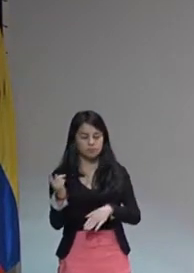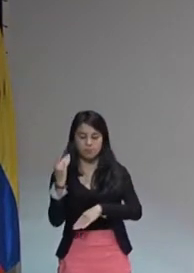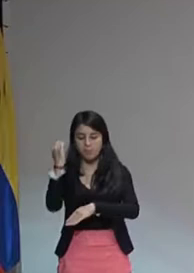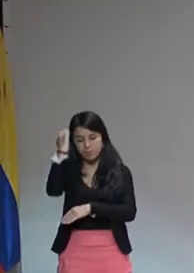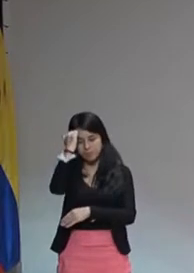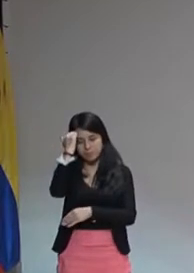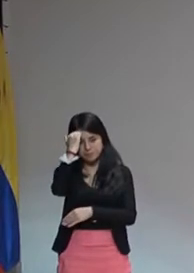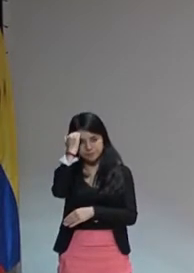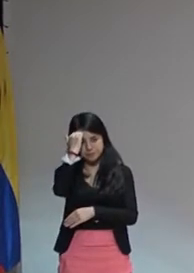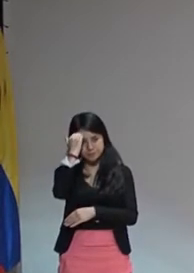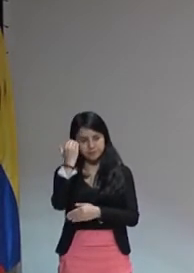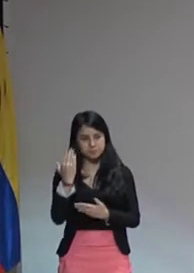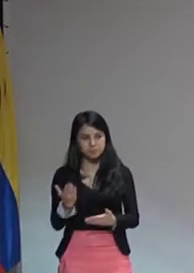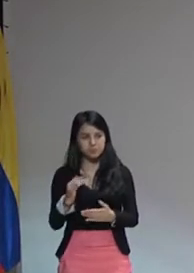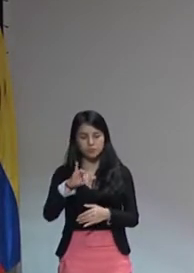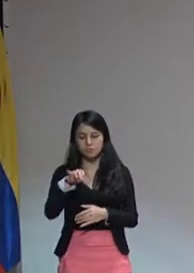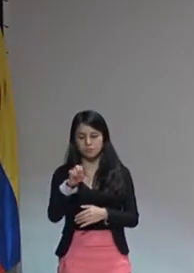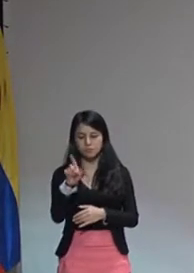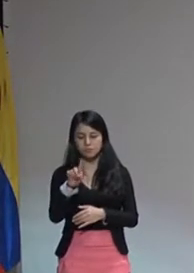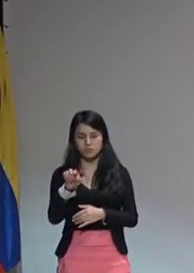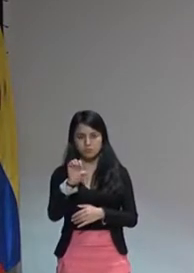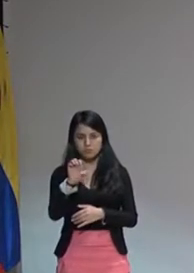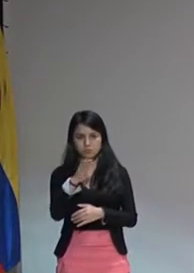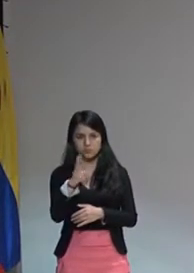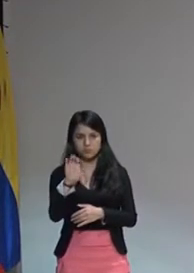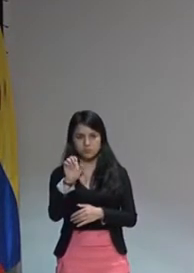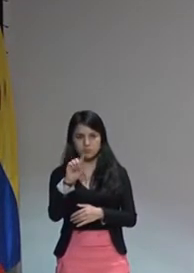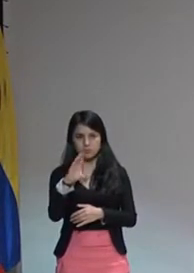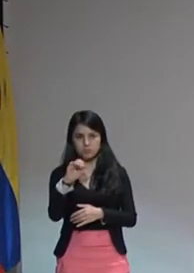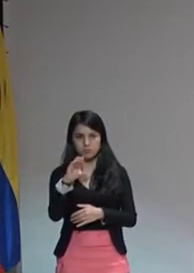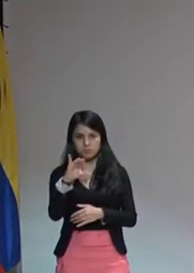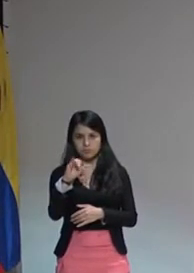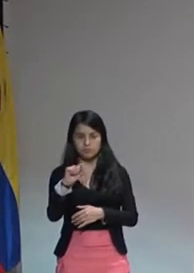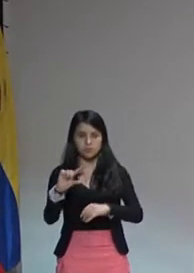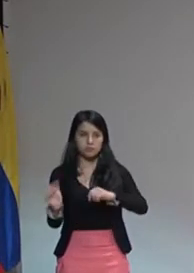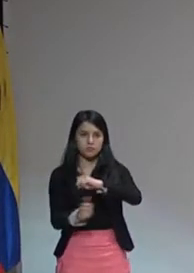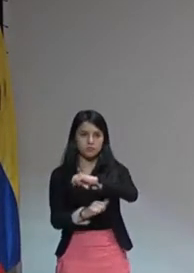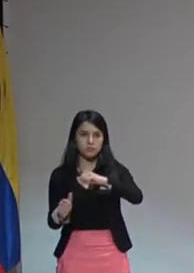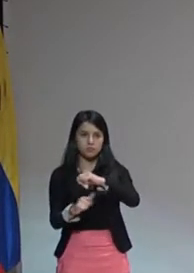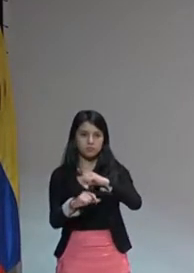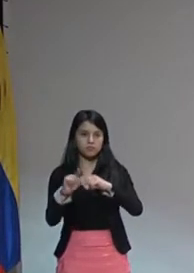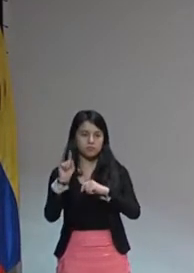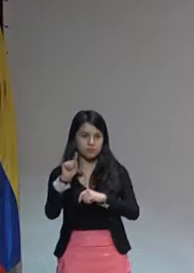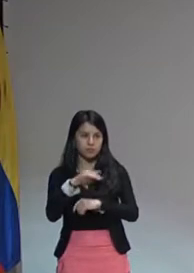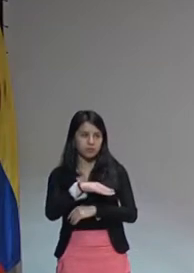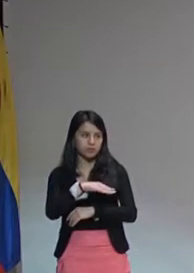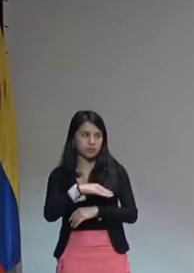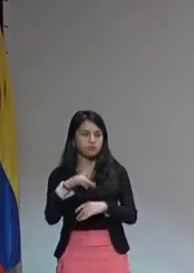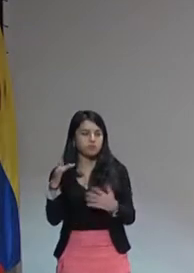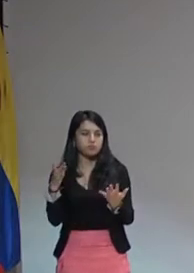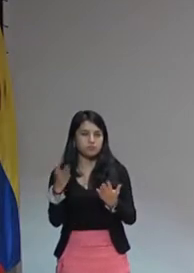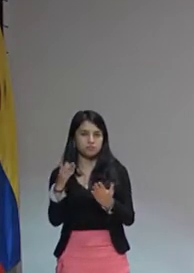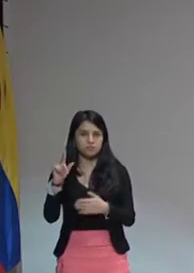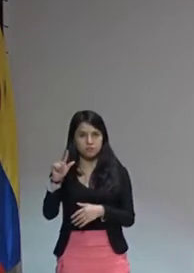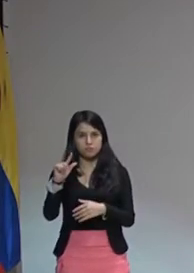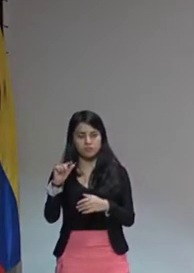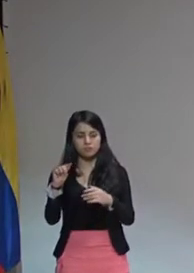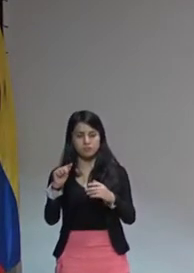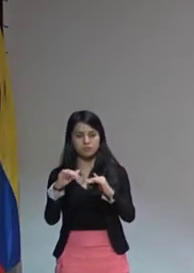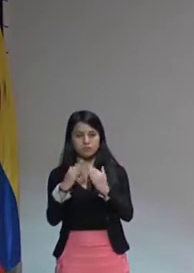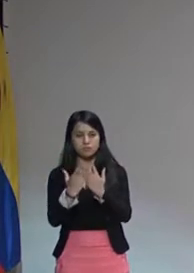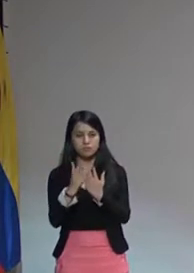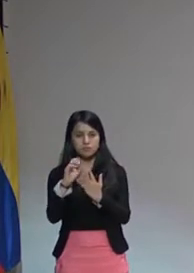profesor José Escorcia, de Caño de Oro en Bolívar, de la institución educativa Caño del Oro,